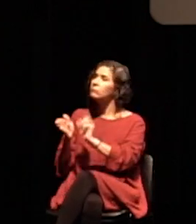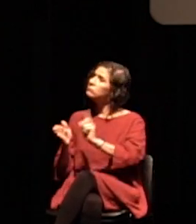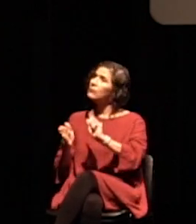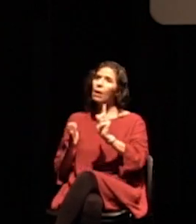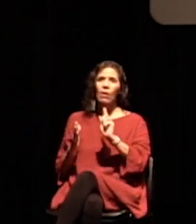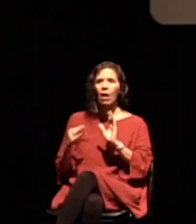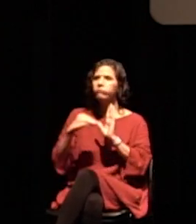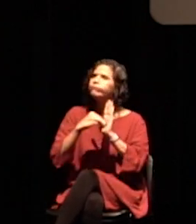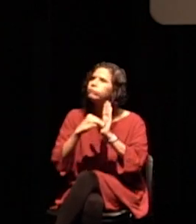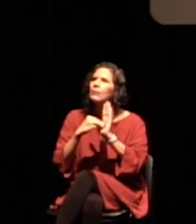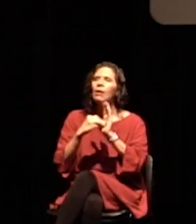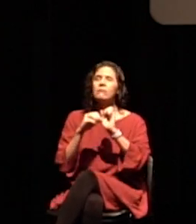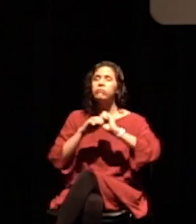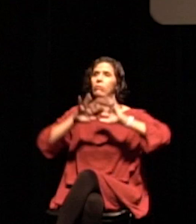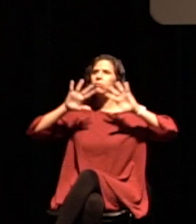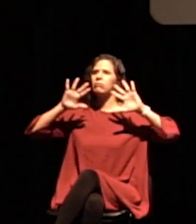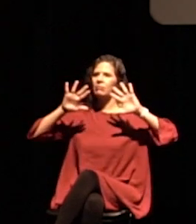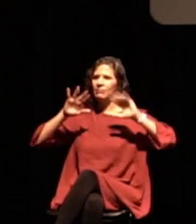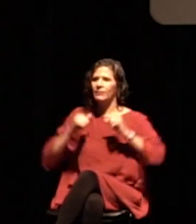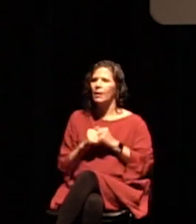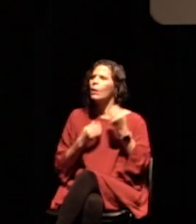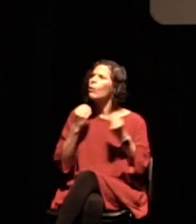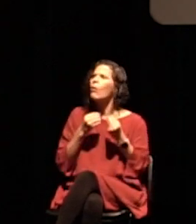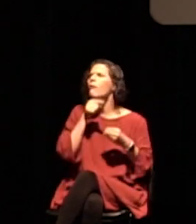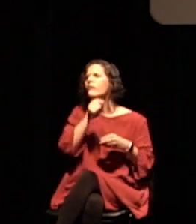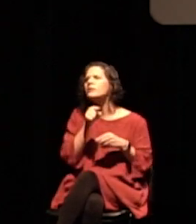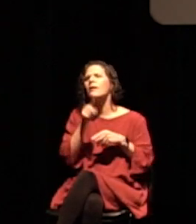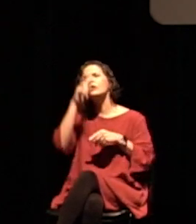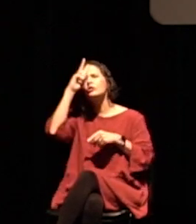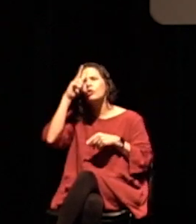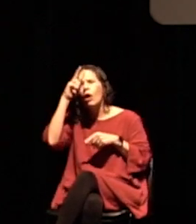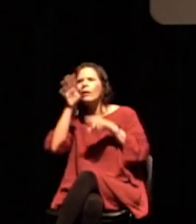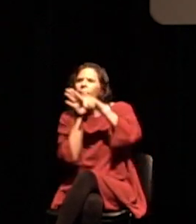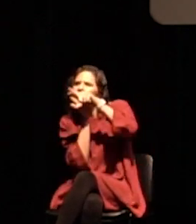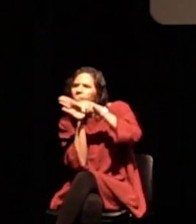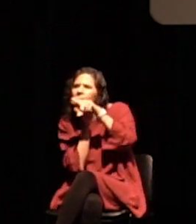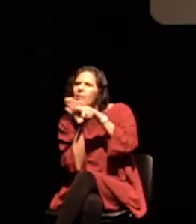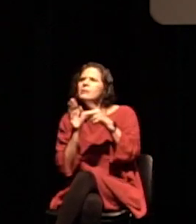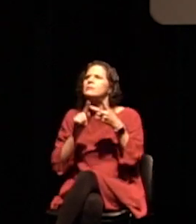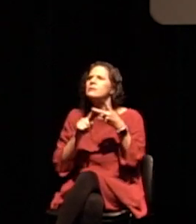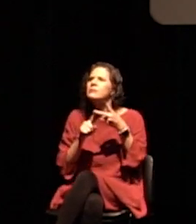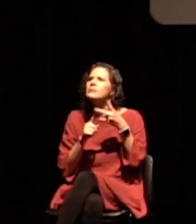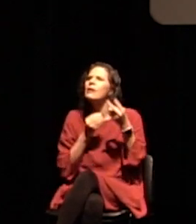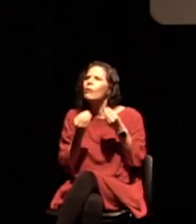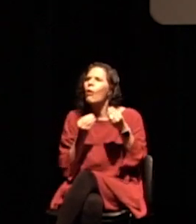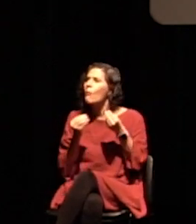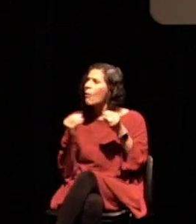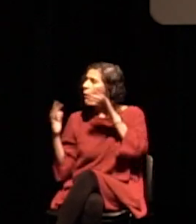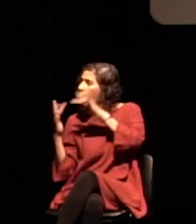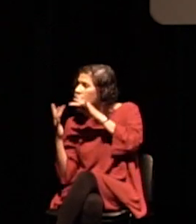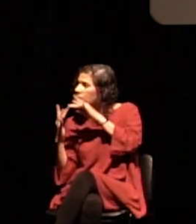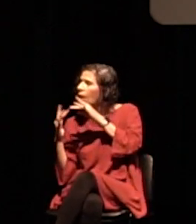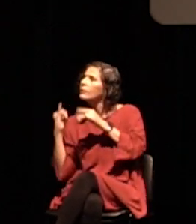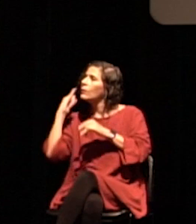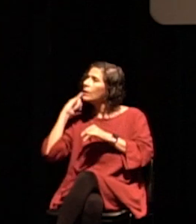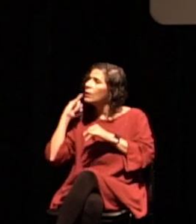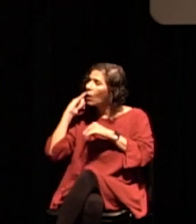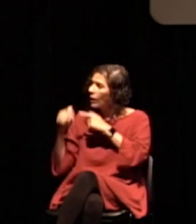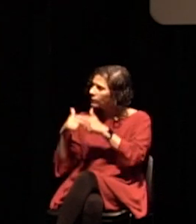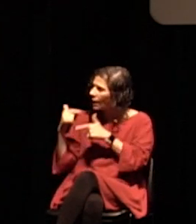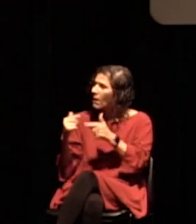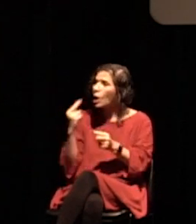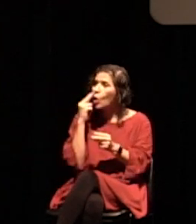Como é que foi para si, enquanto historiadora e enquanto alguém que tem acompanhado o trabalho da Iol ao longo destas